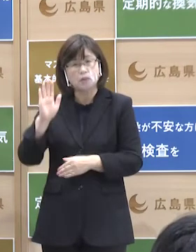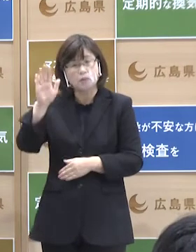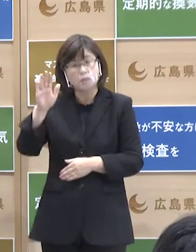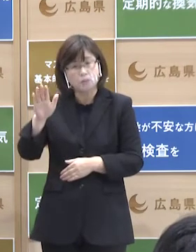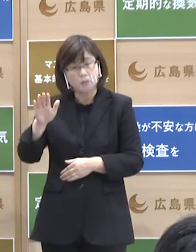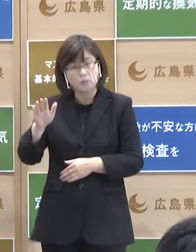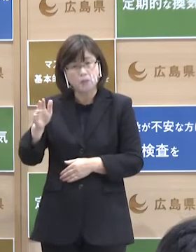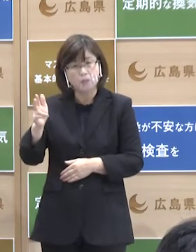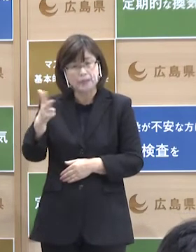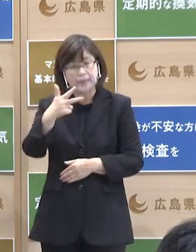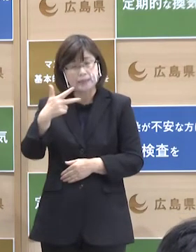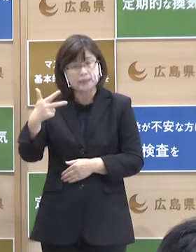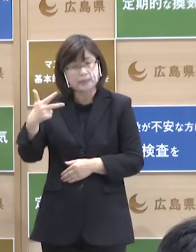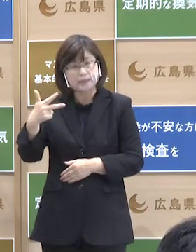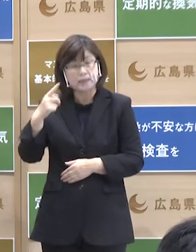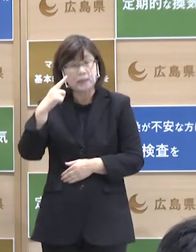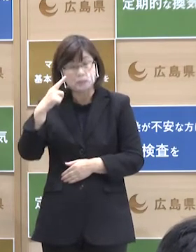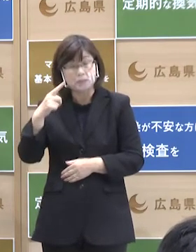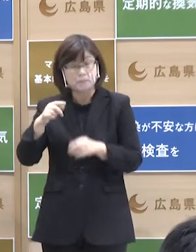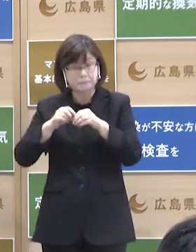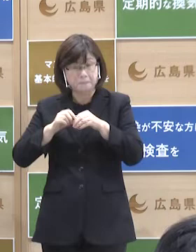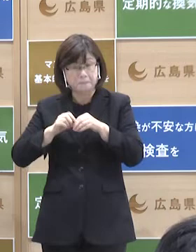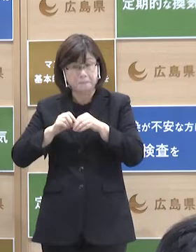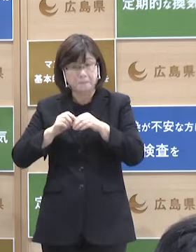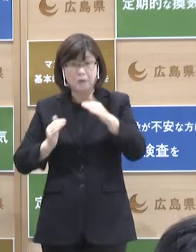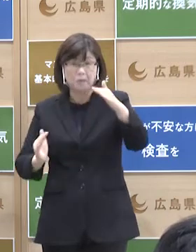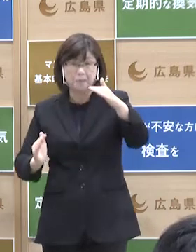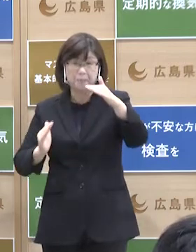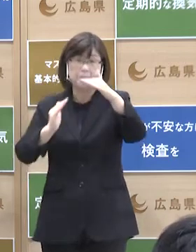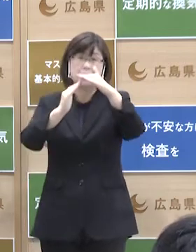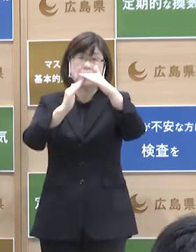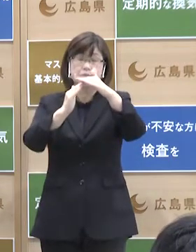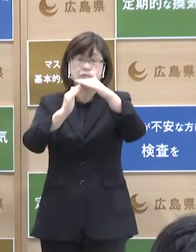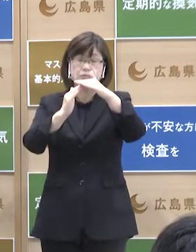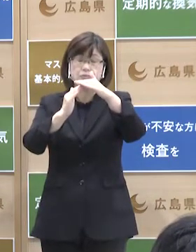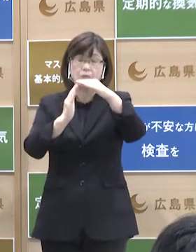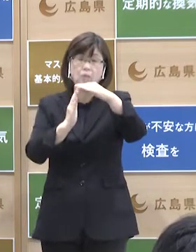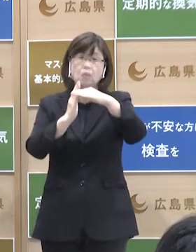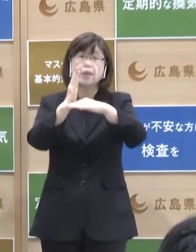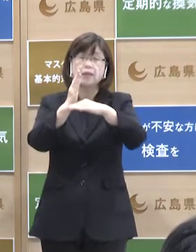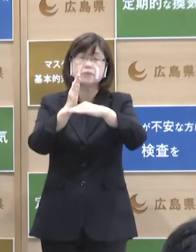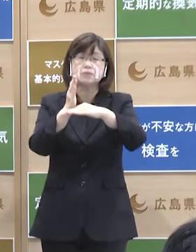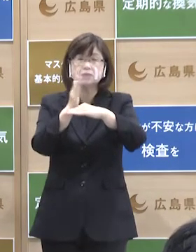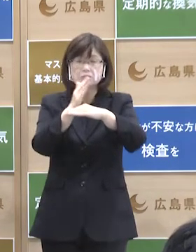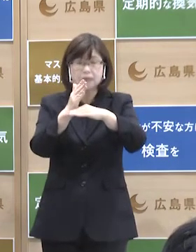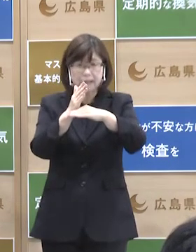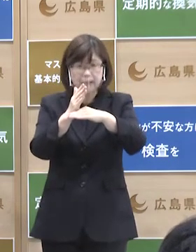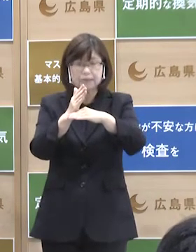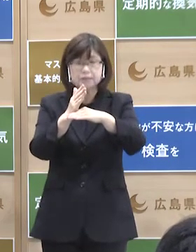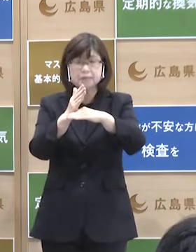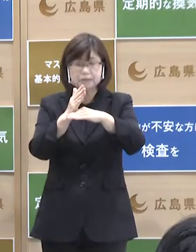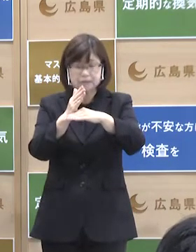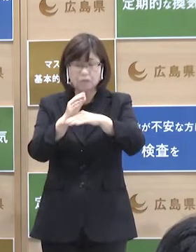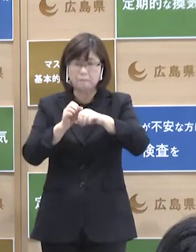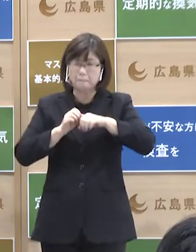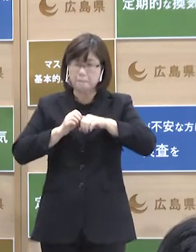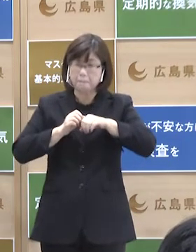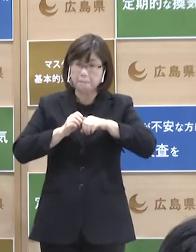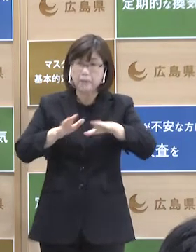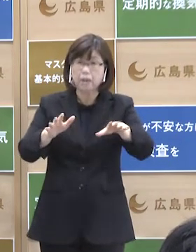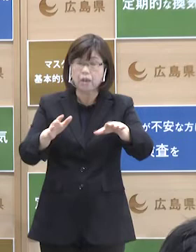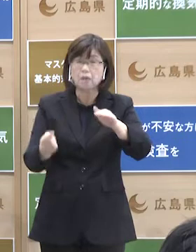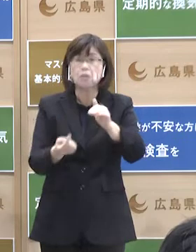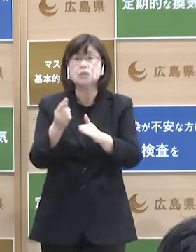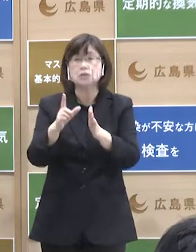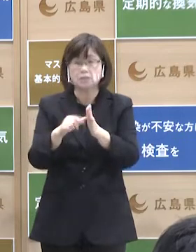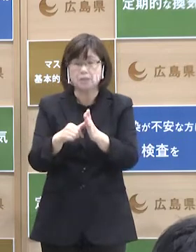7波のピークをまた大幅に超えるような状況になってきた場合に、